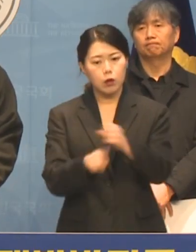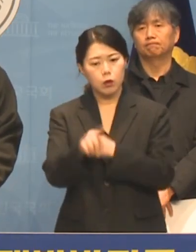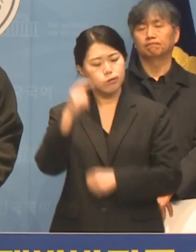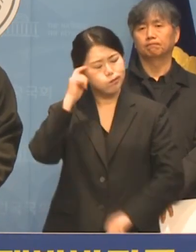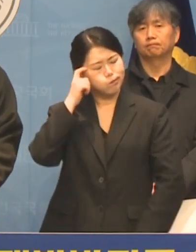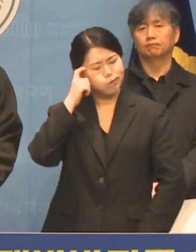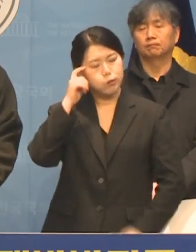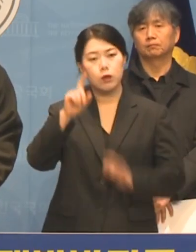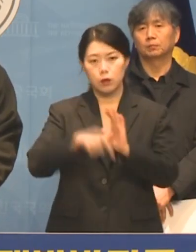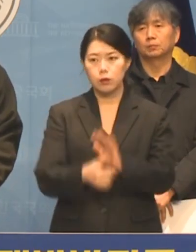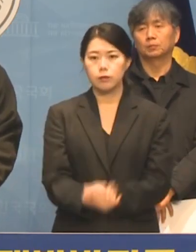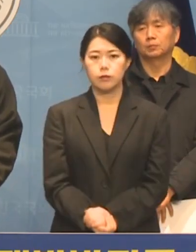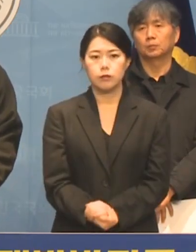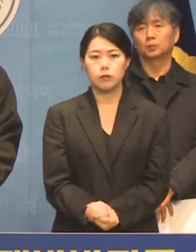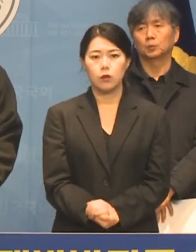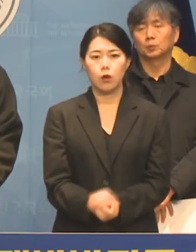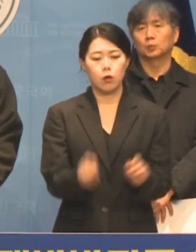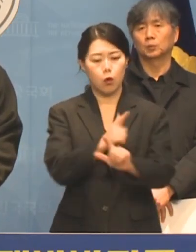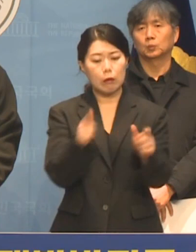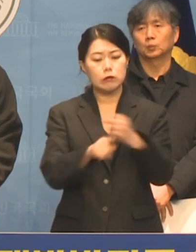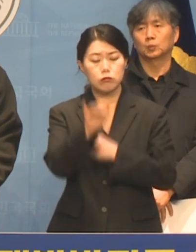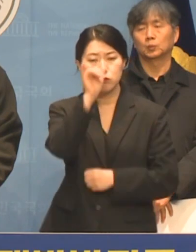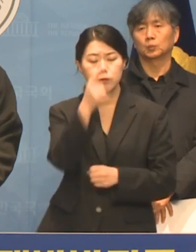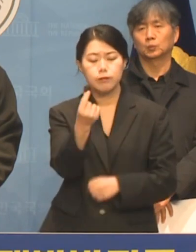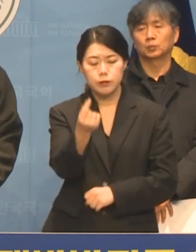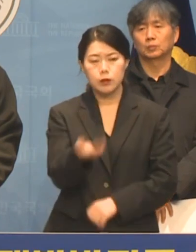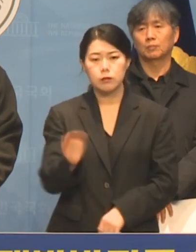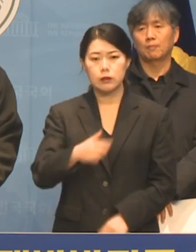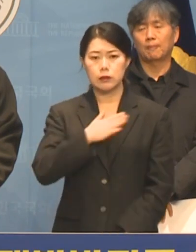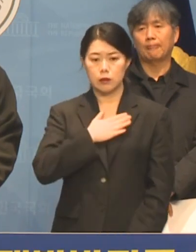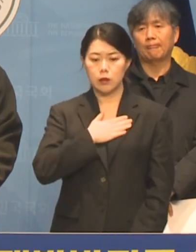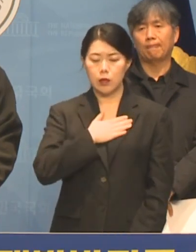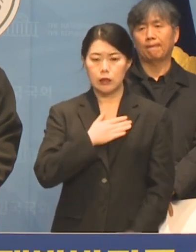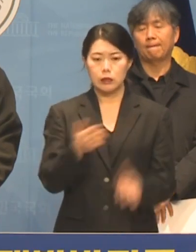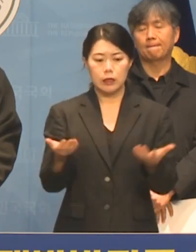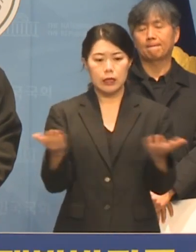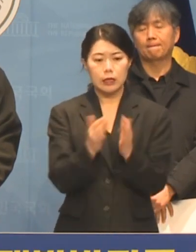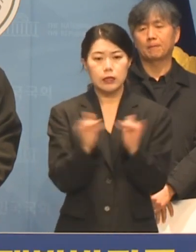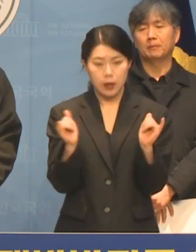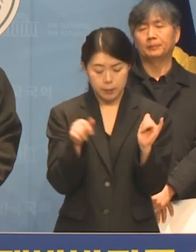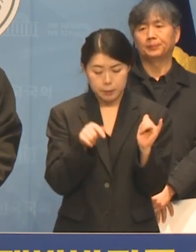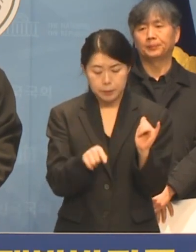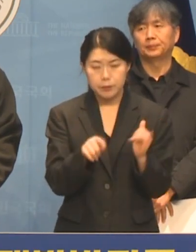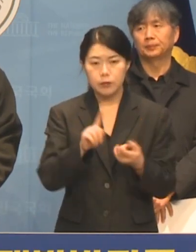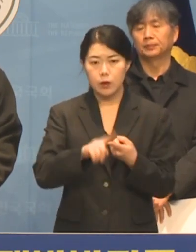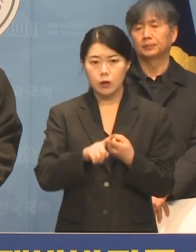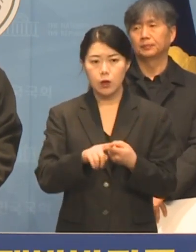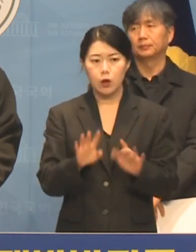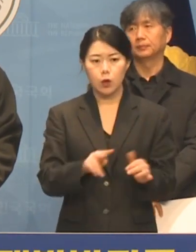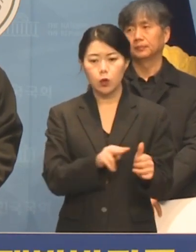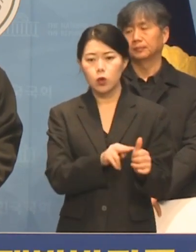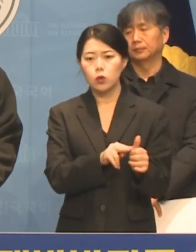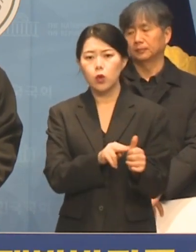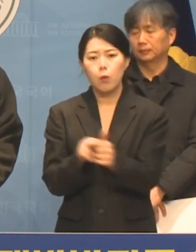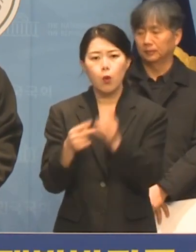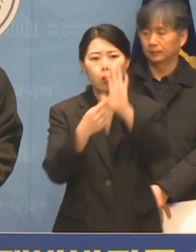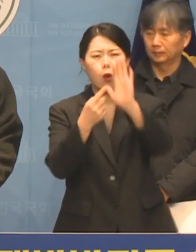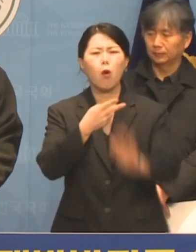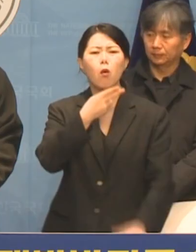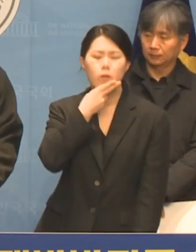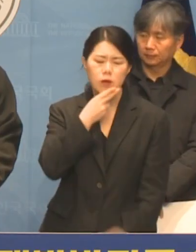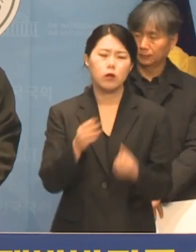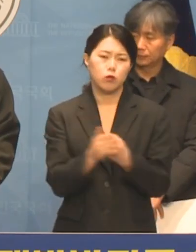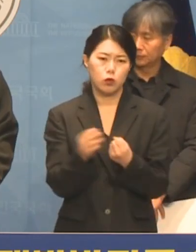생각을 해봤을 때 물론 여러 가지 이유들이 있겠지만은 저는 우선 일하는 당사자들에게 정보가 제대로 공개되지